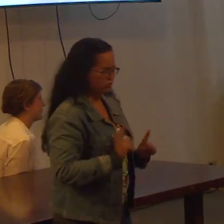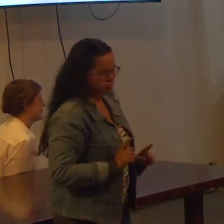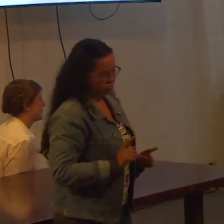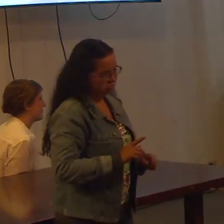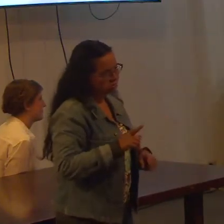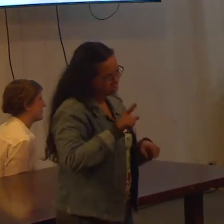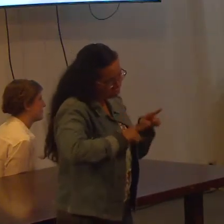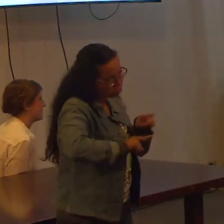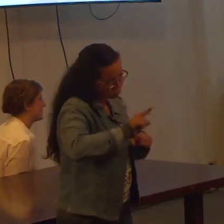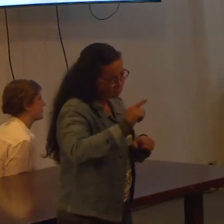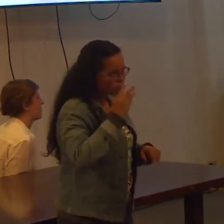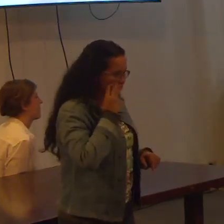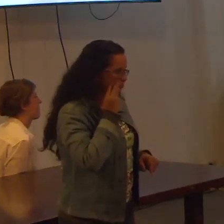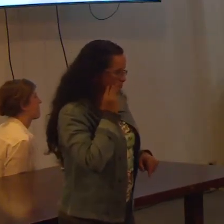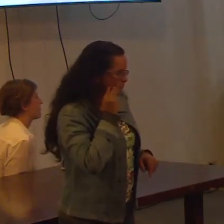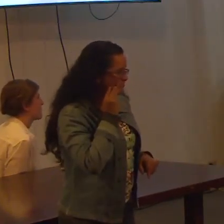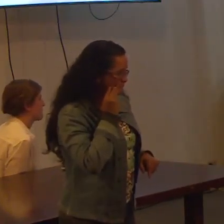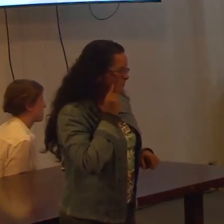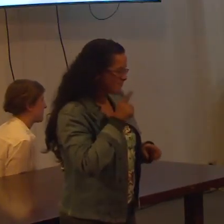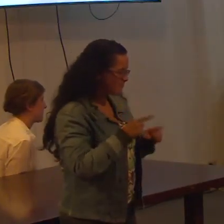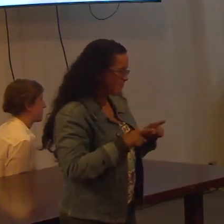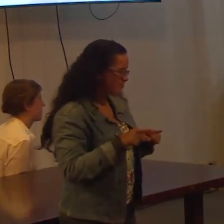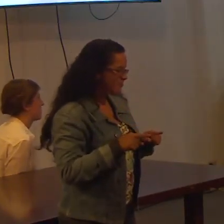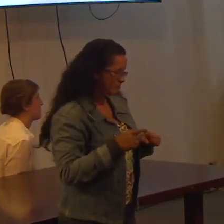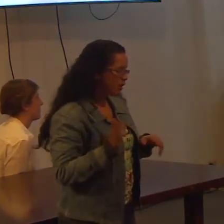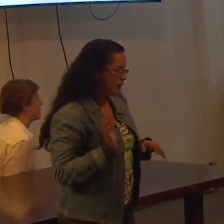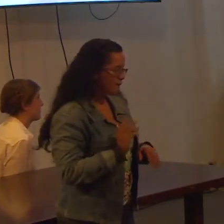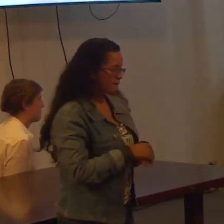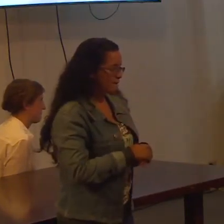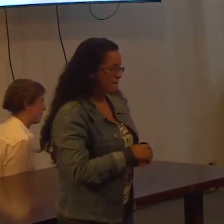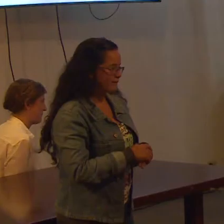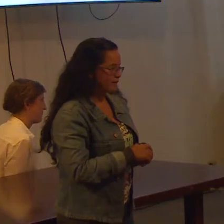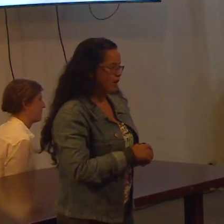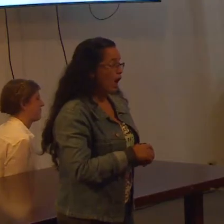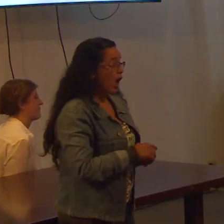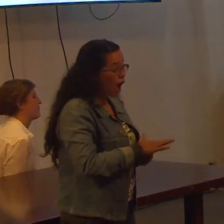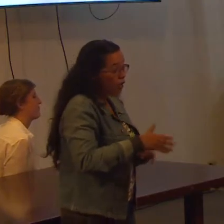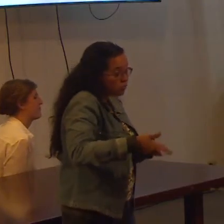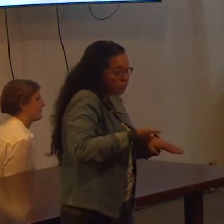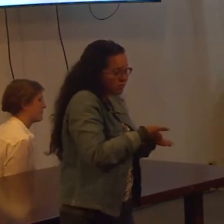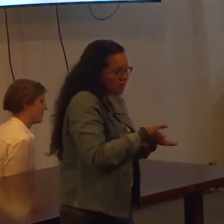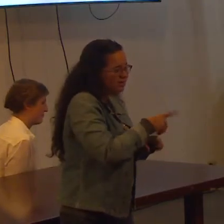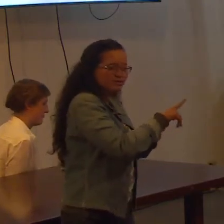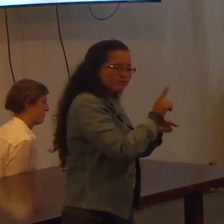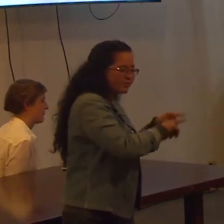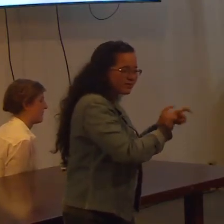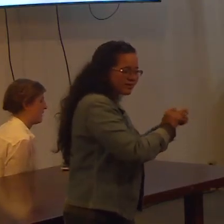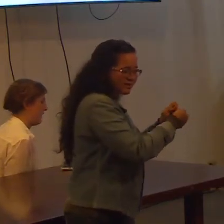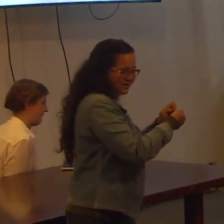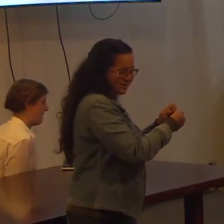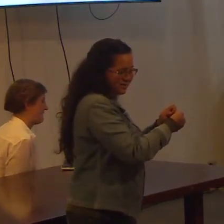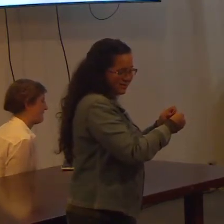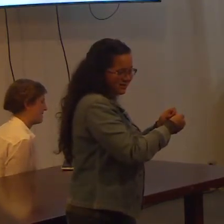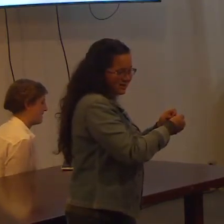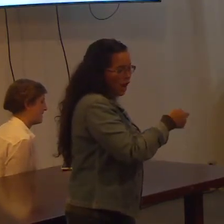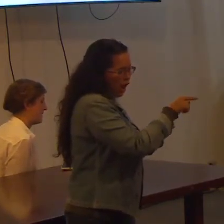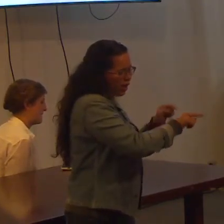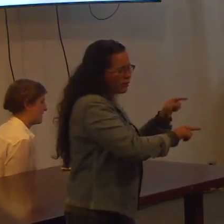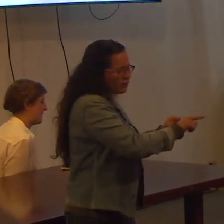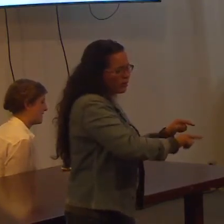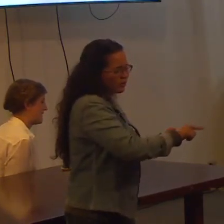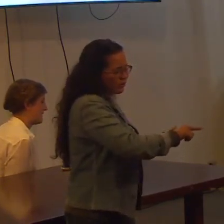experiencias y algunas cosas, a pesar de que lo que hicimos, no se pudieron transformar. Habían unas miradas de pronto